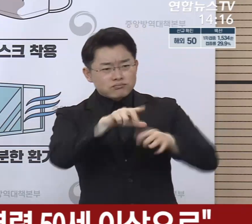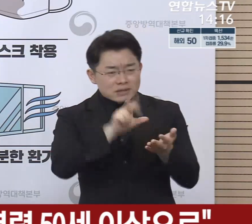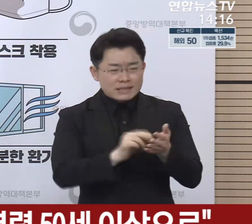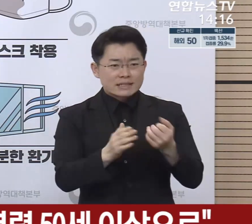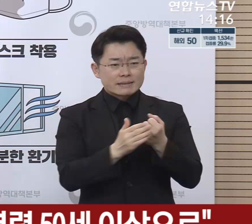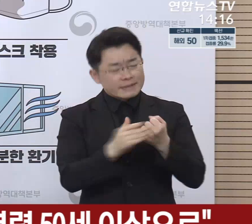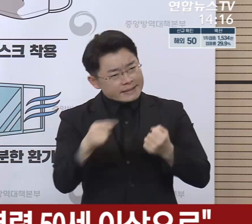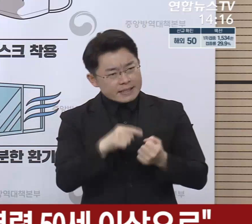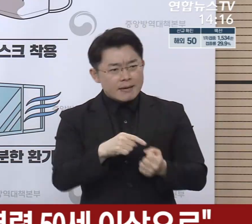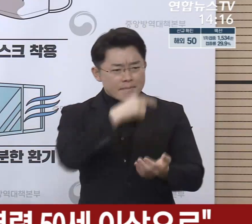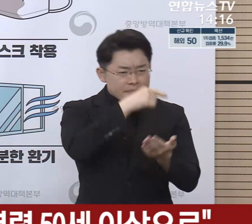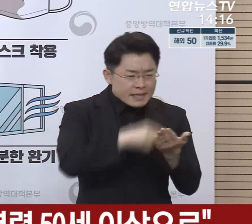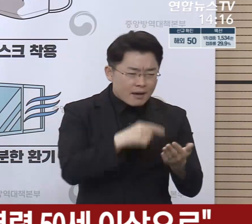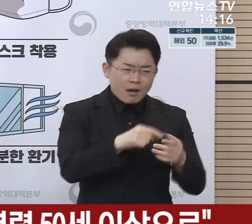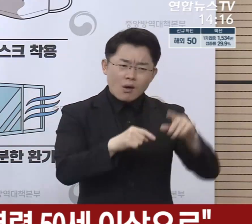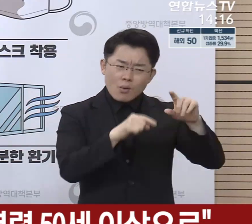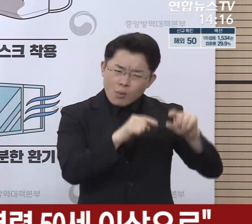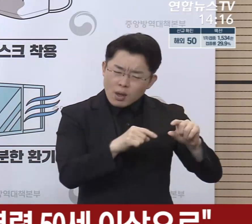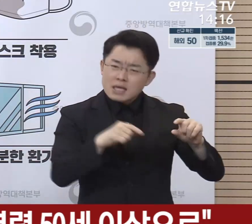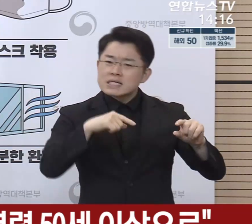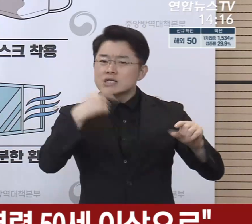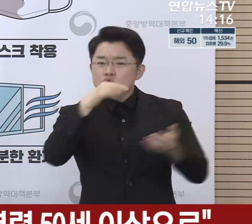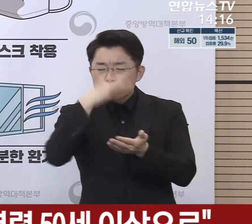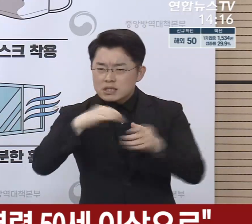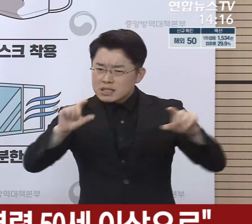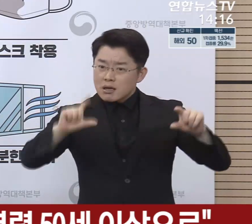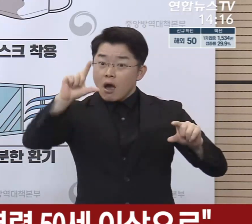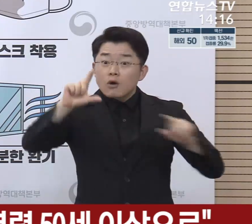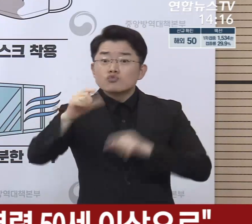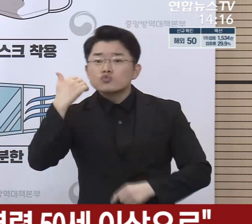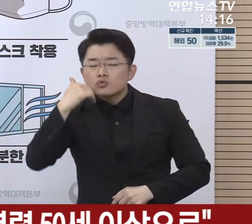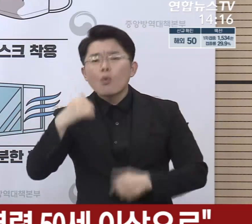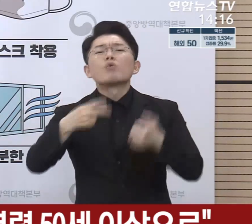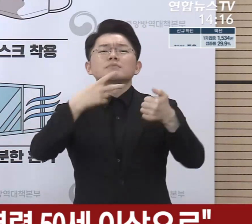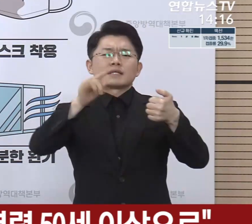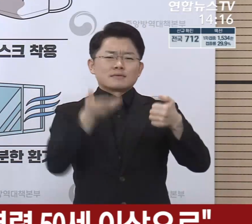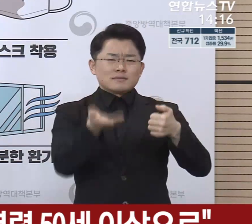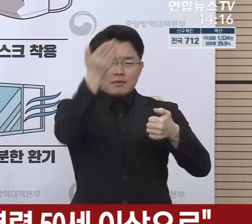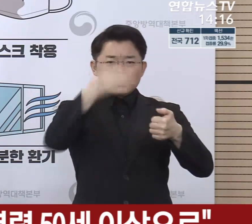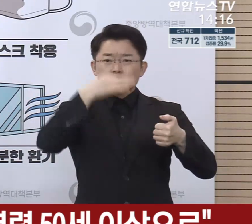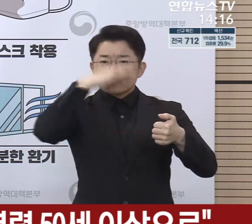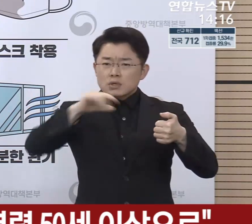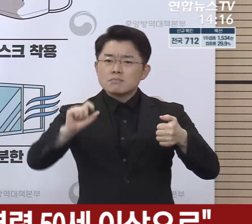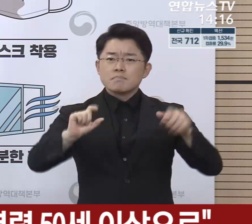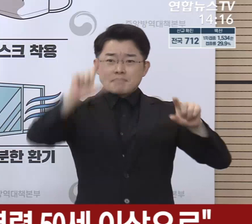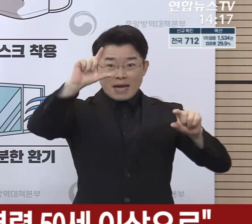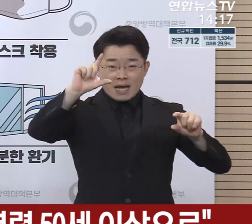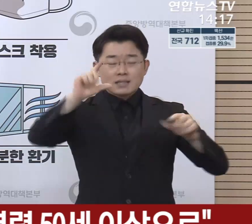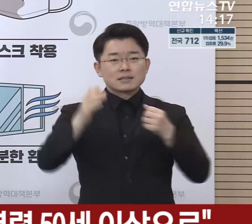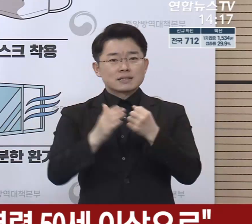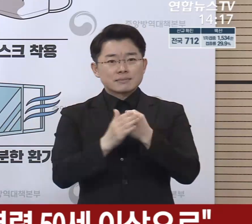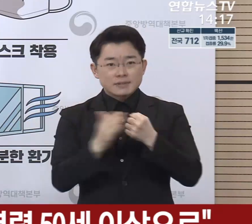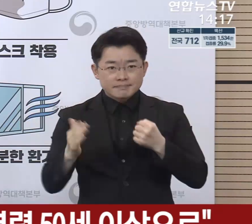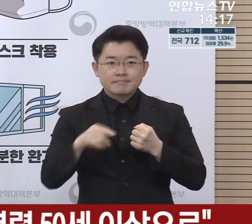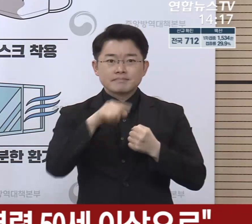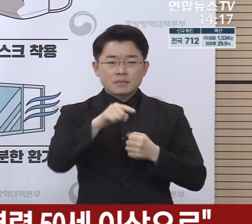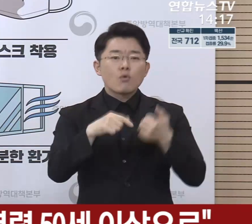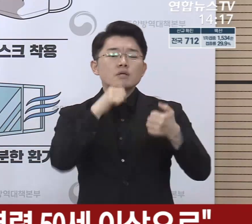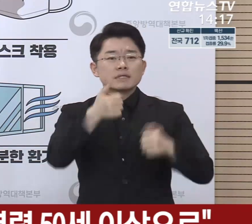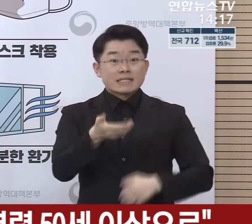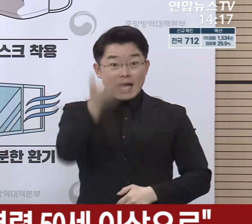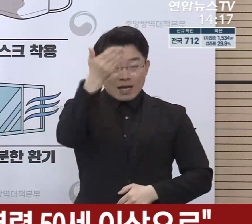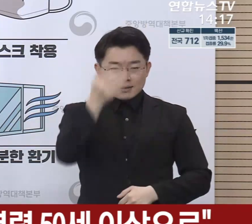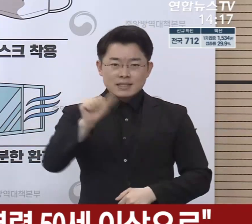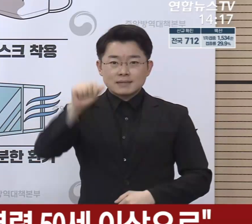위험을 분석한 결과를 검토해서 50대부터는 명백하게 위험보다는 이득이 높은 점을 감안하여